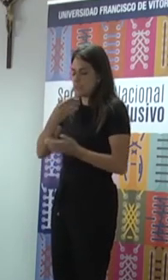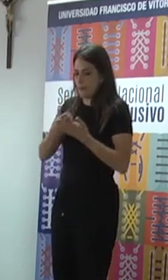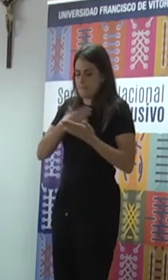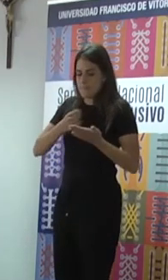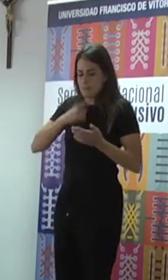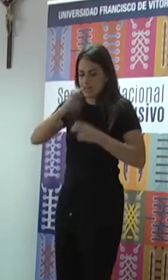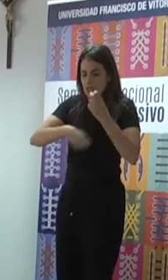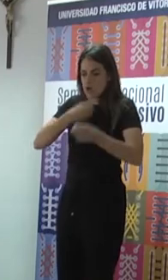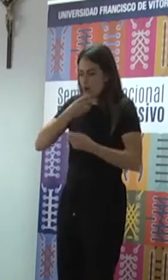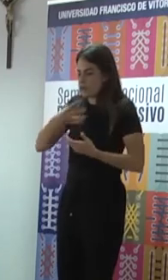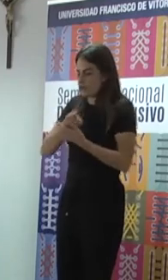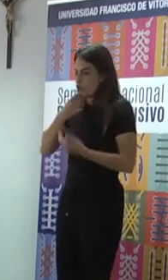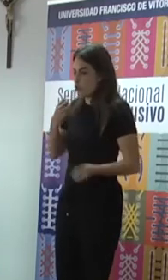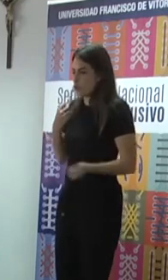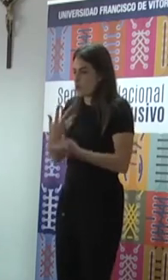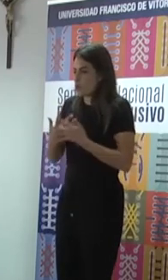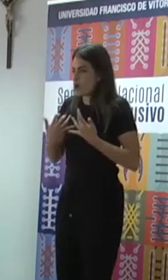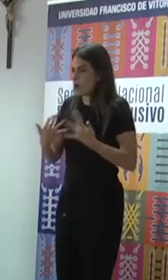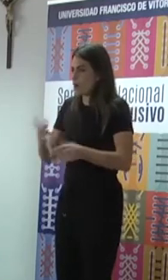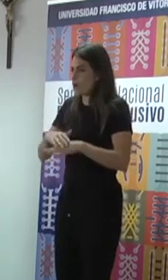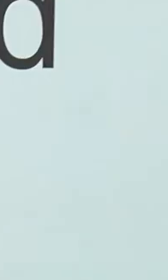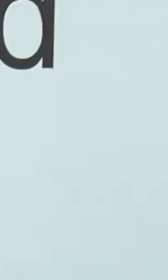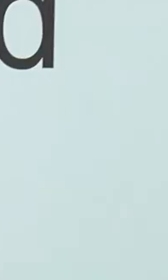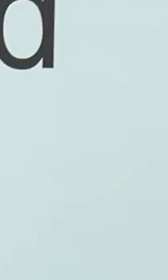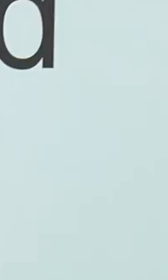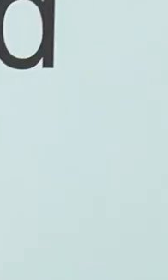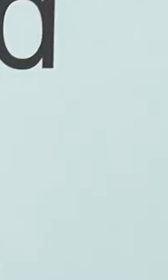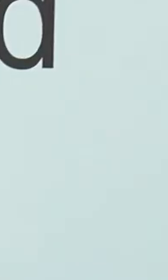abajo, todo va súper rápido para que me diera tiempo a presentarlo todo. Lo presenté.